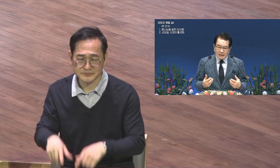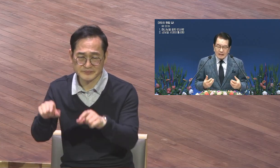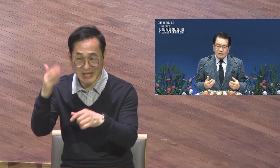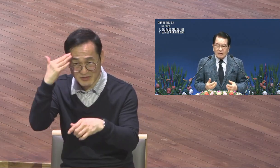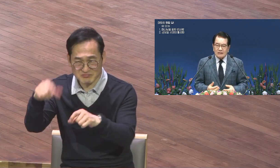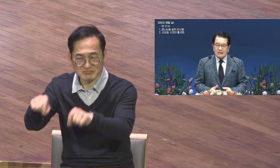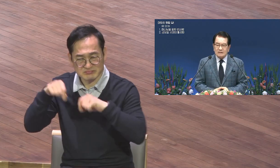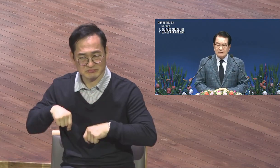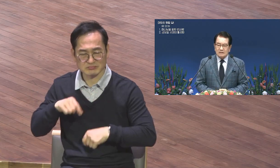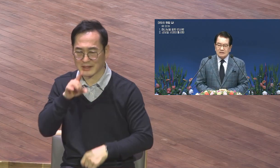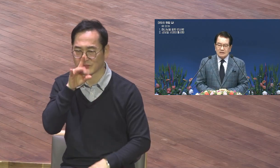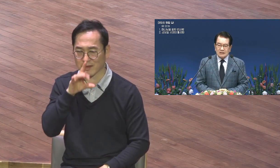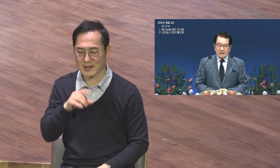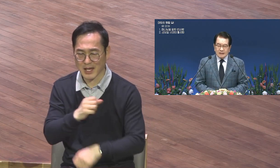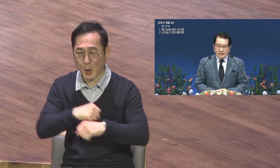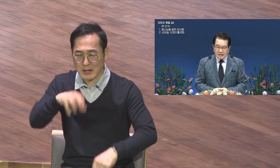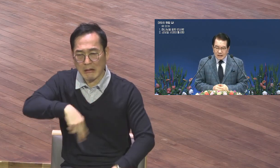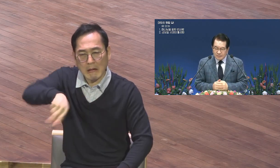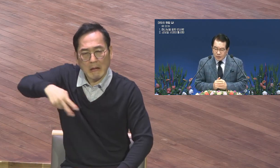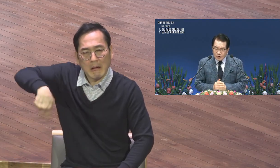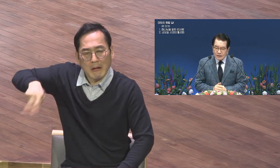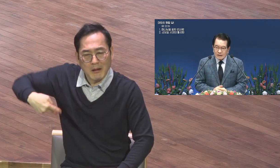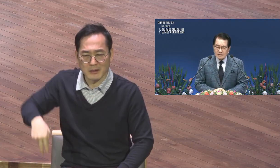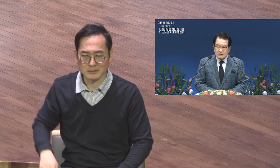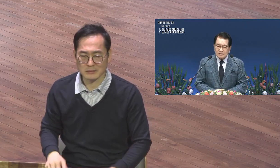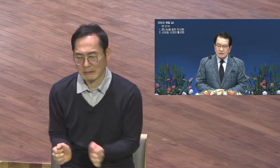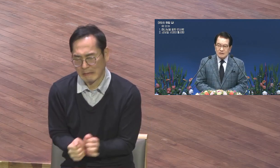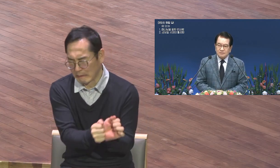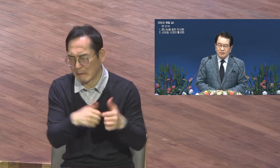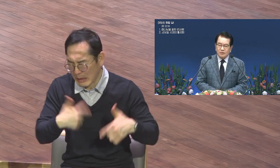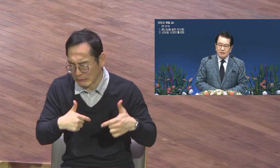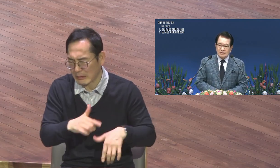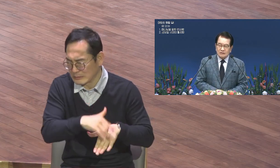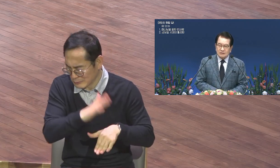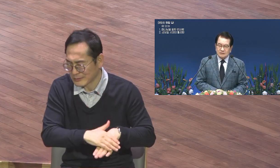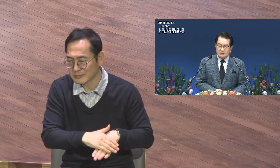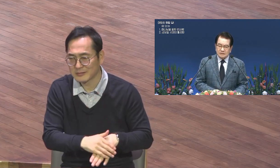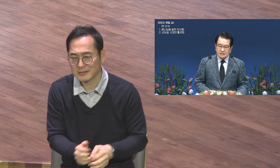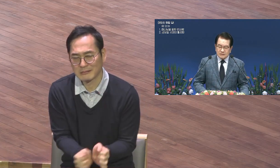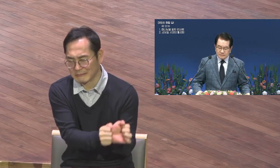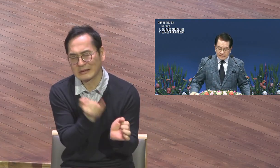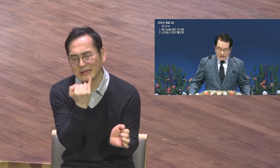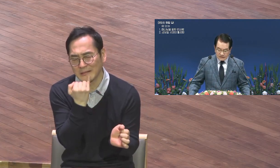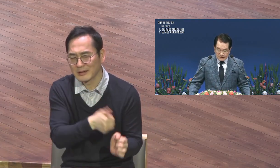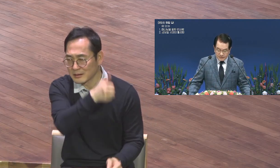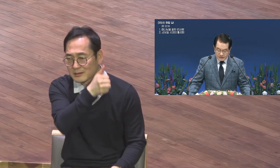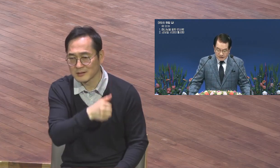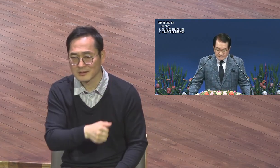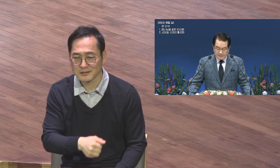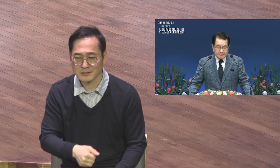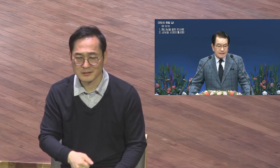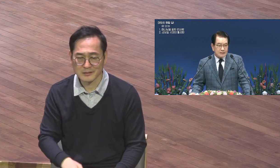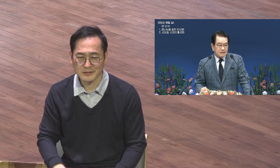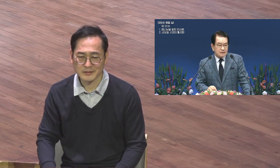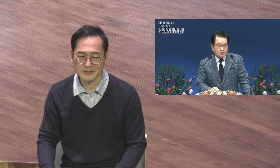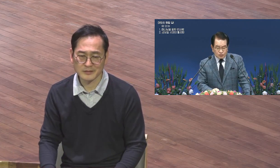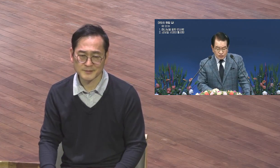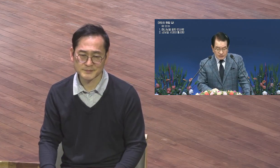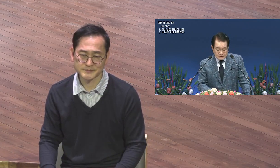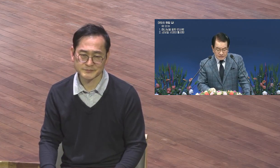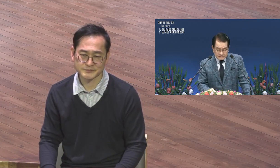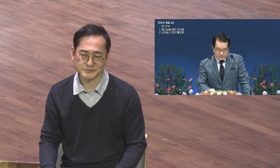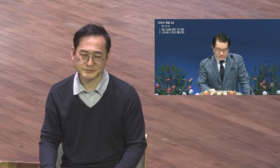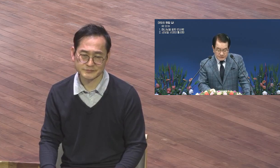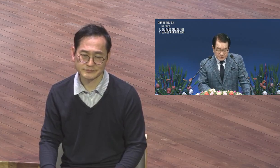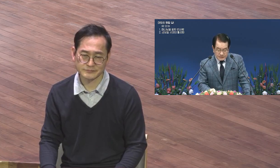맨날 방황해 광야 근성, 맨날 포로야 이 포로 근성, 맨날 잡혀 살아 이